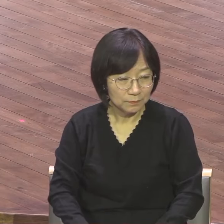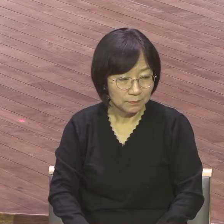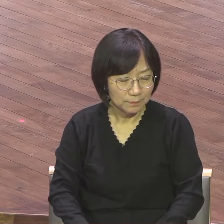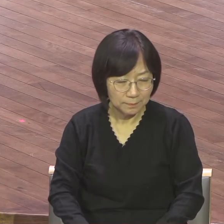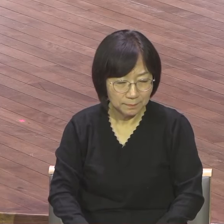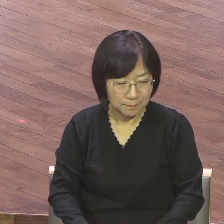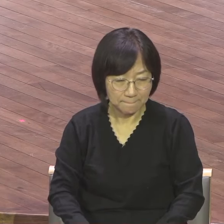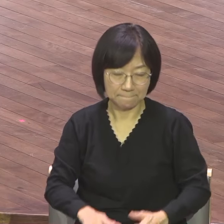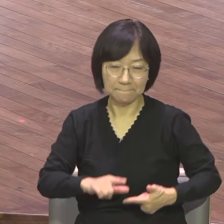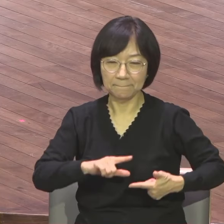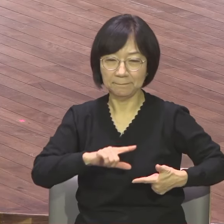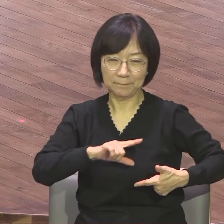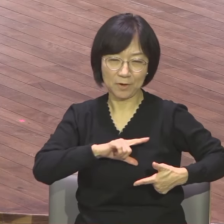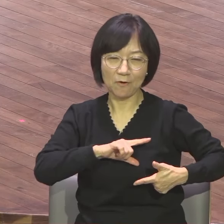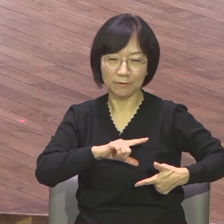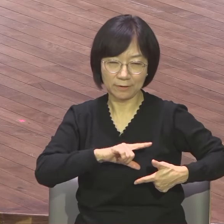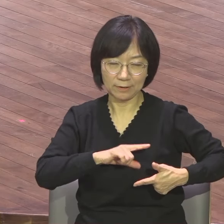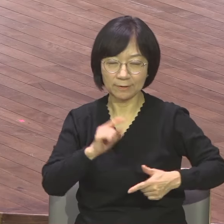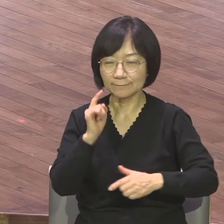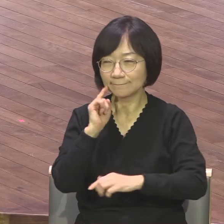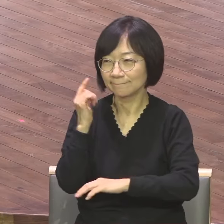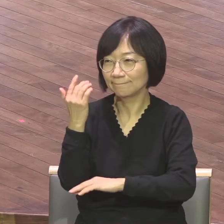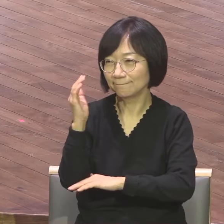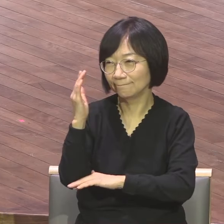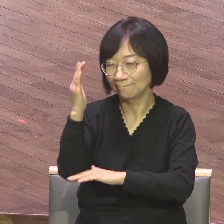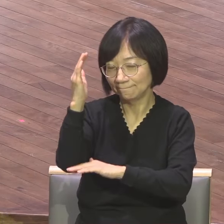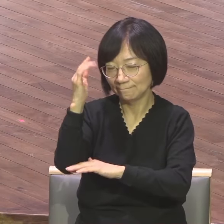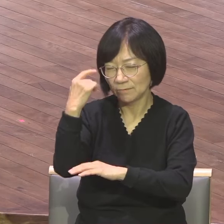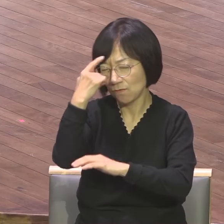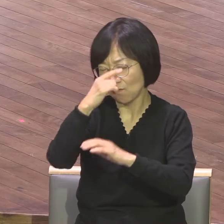영화로움, 위엄 그런 뜻이에요.